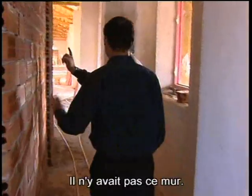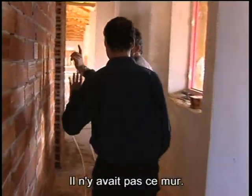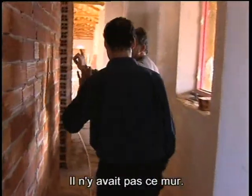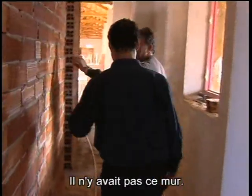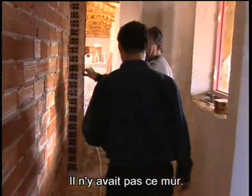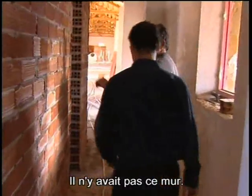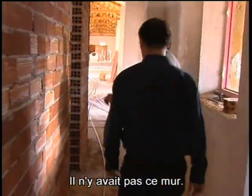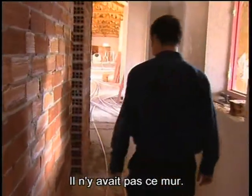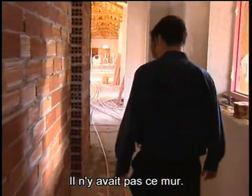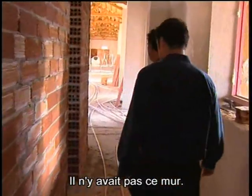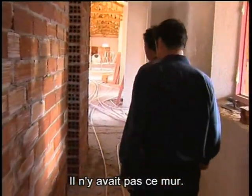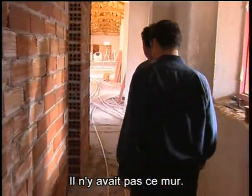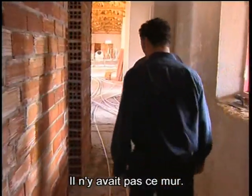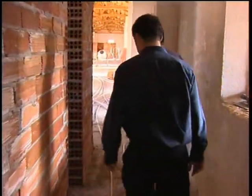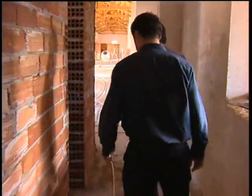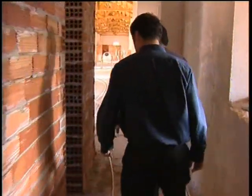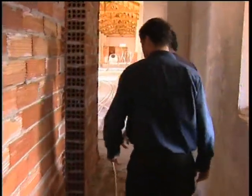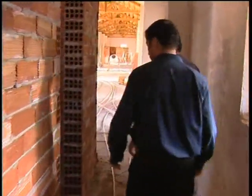N'y avait pas ce mur.